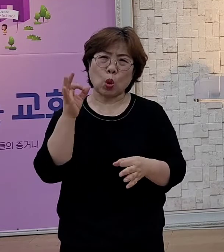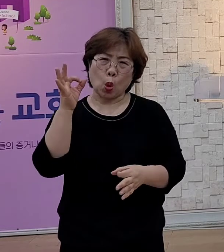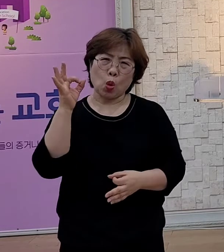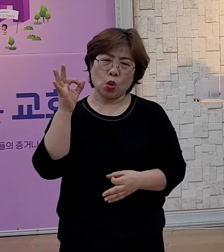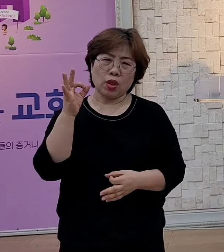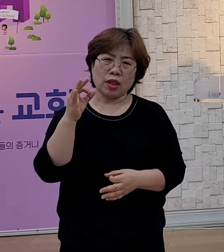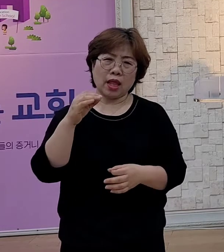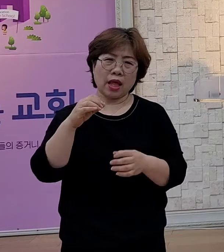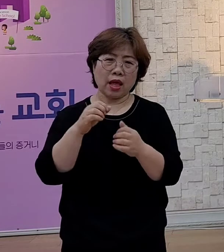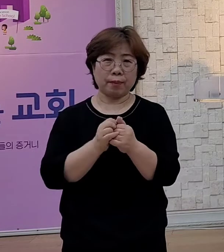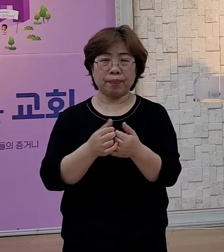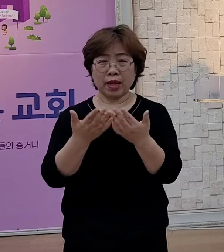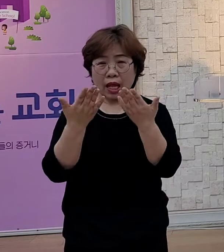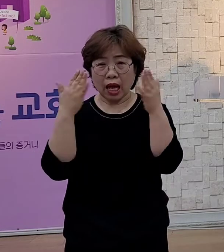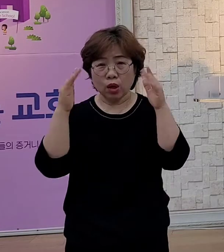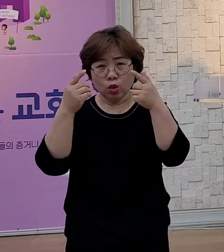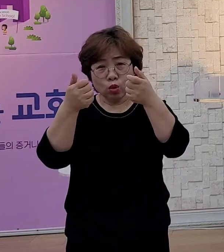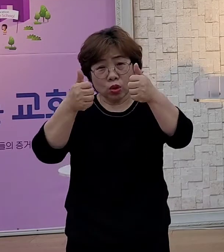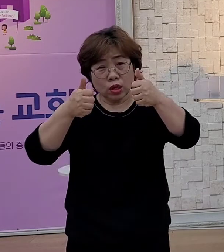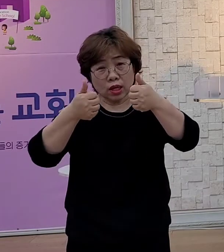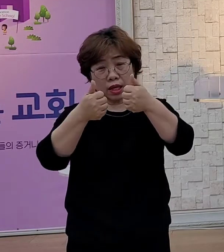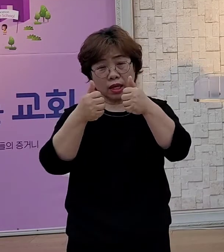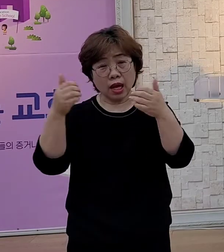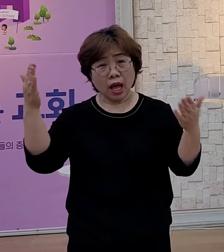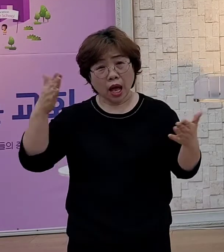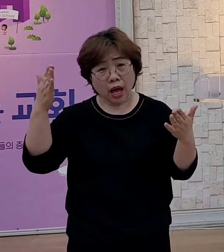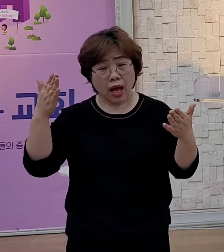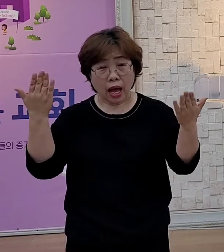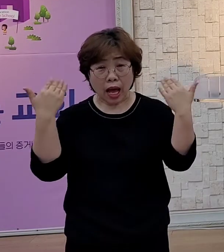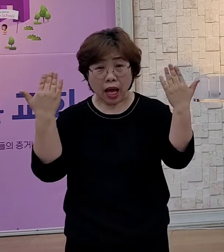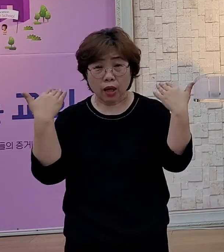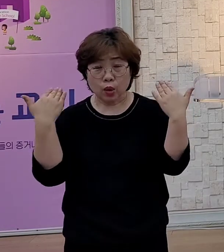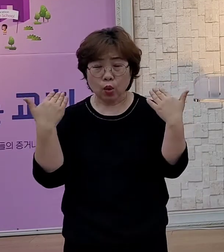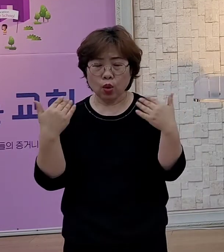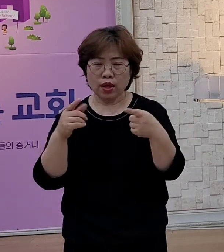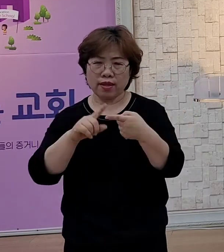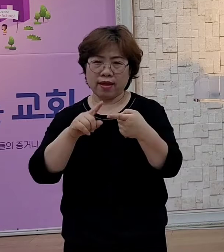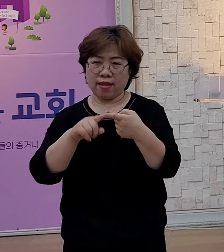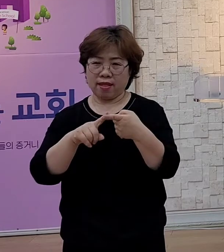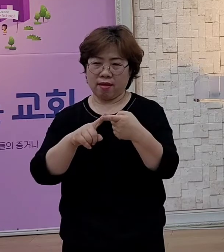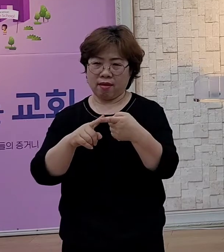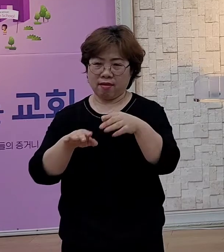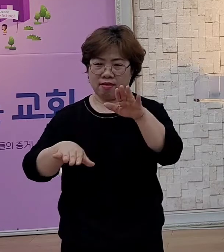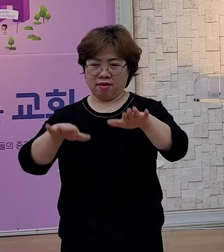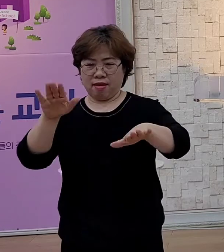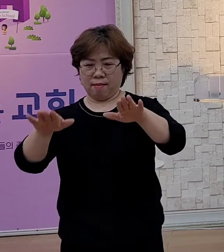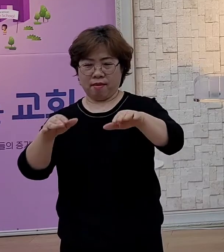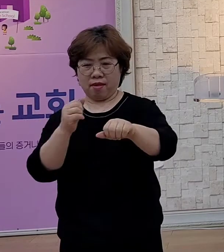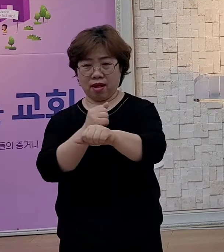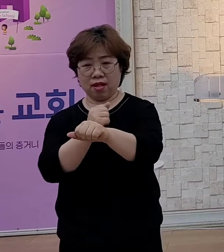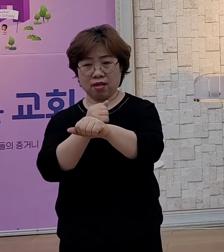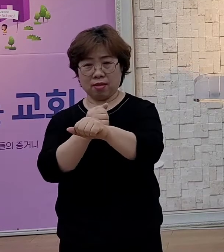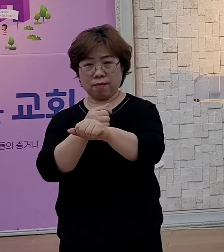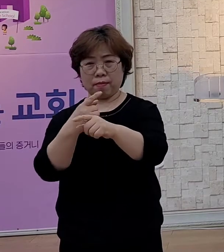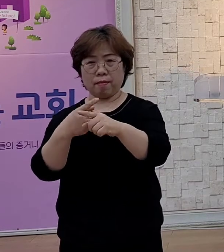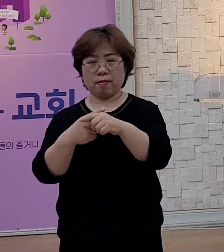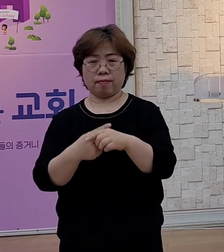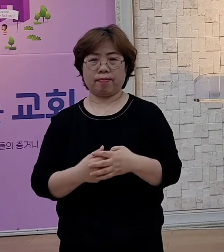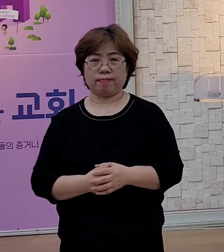따라서 평가하는 것을 차별이라 거기에 맞춰서 대우하는 것을 차별이라 이렇게